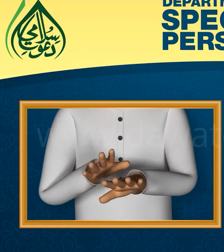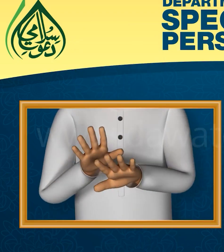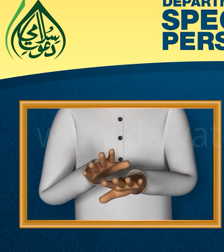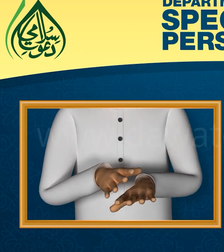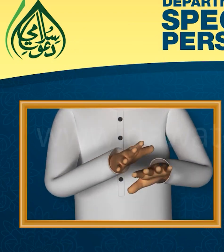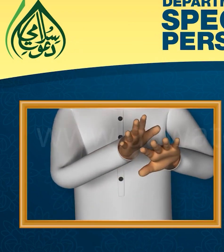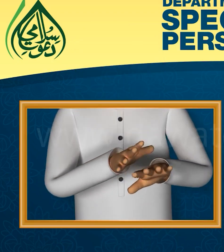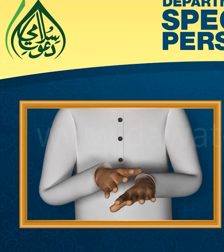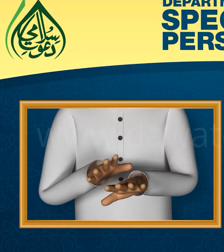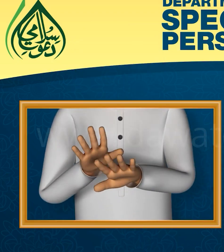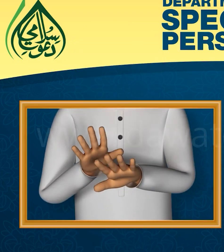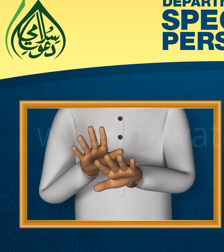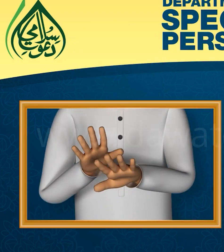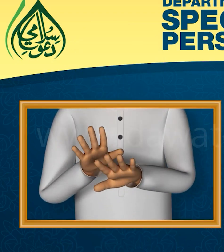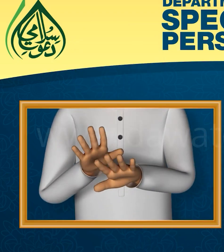जुलूस